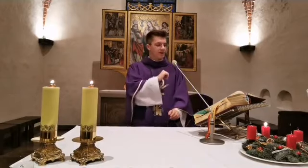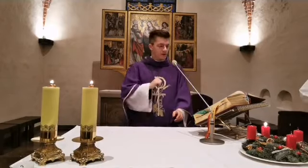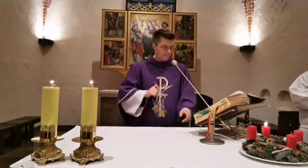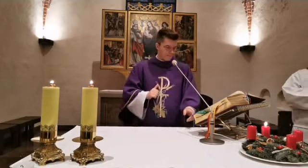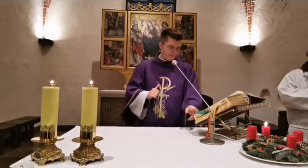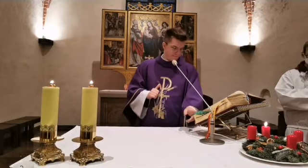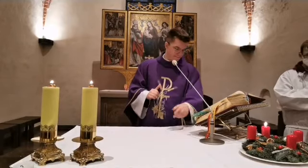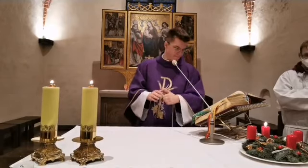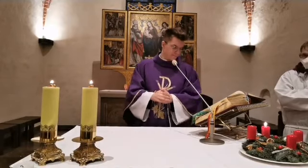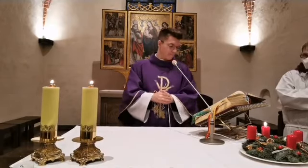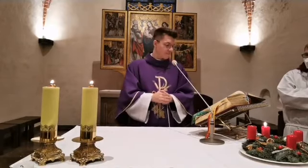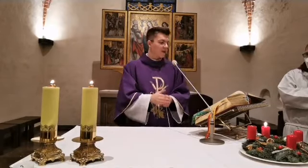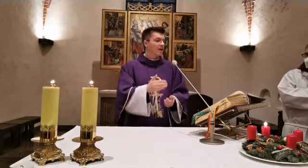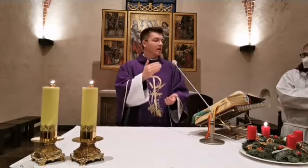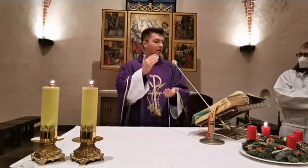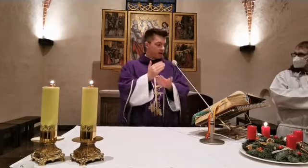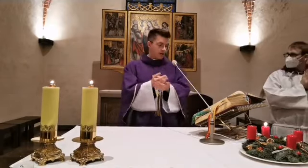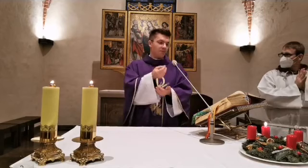Módlmy się.